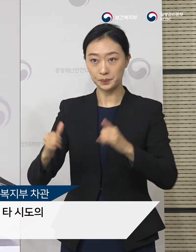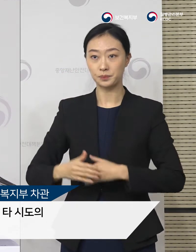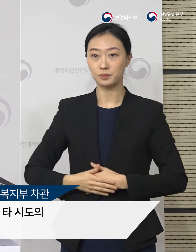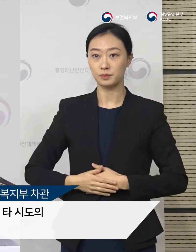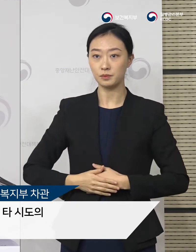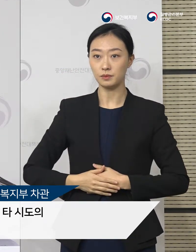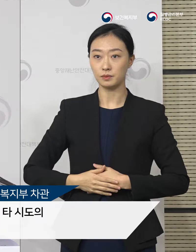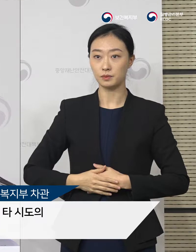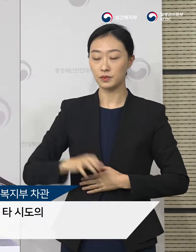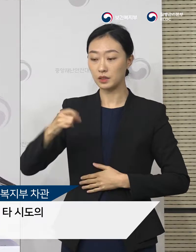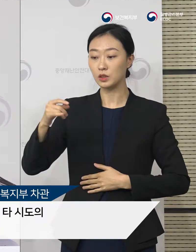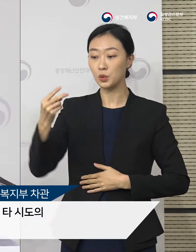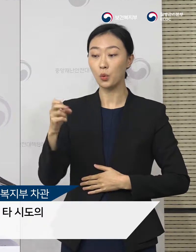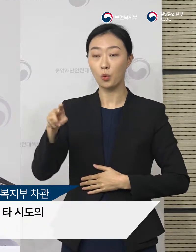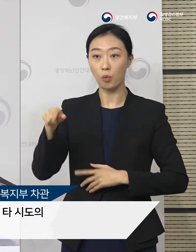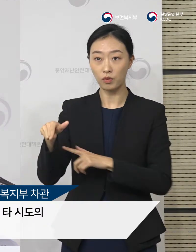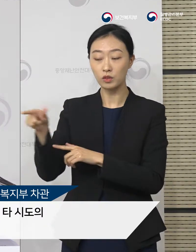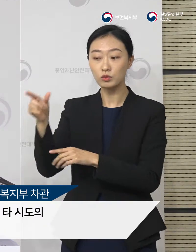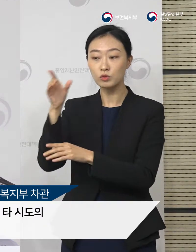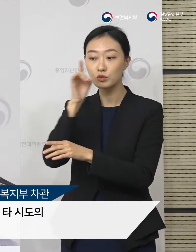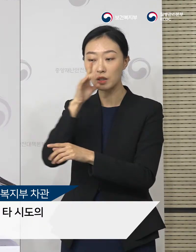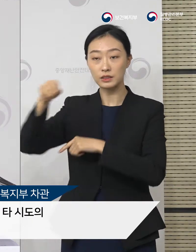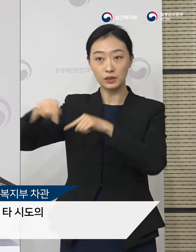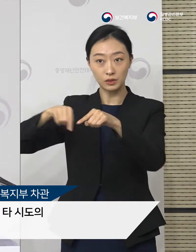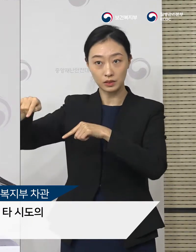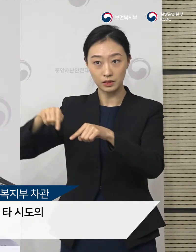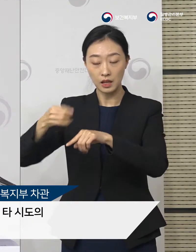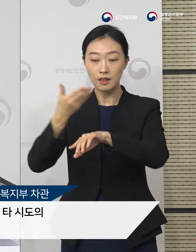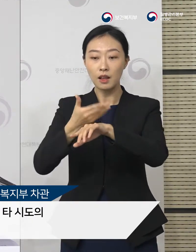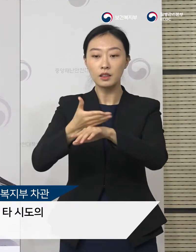지원 상황실에서 타 시도의